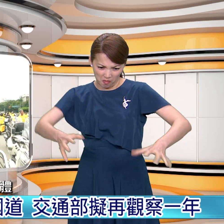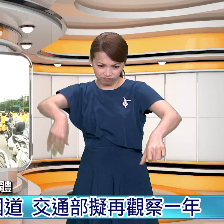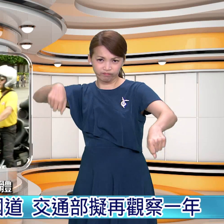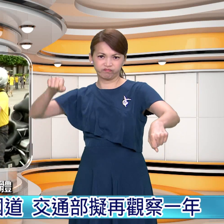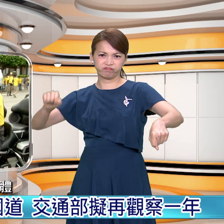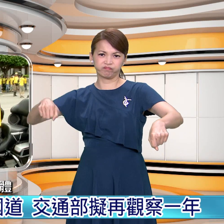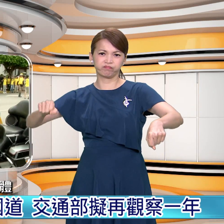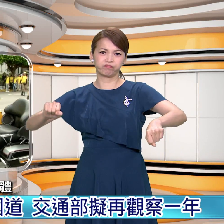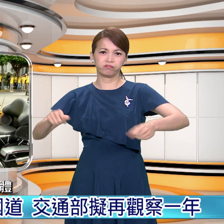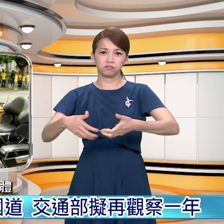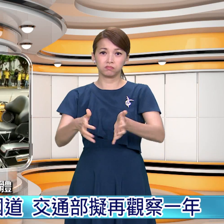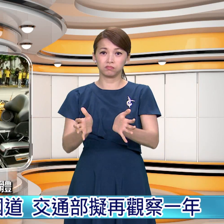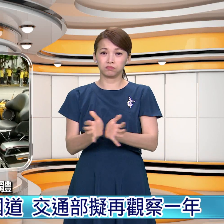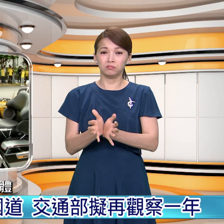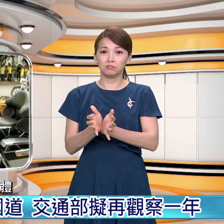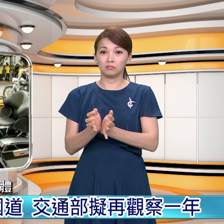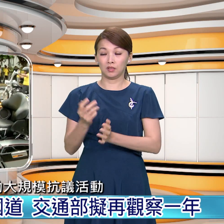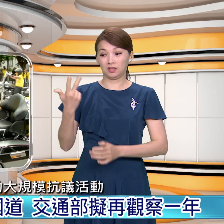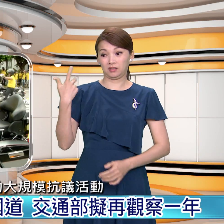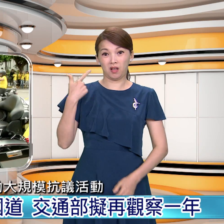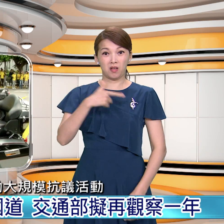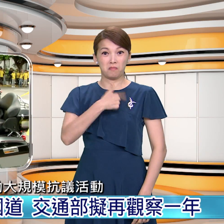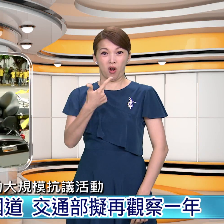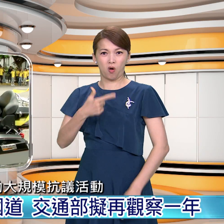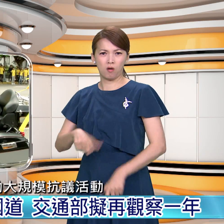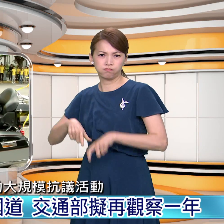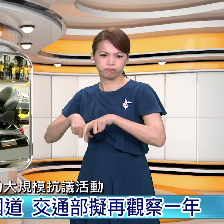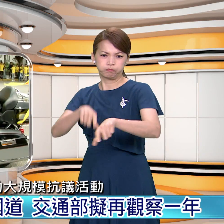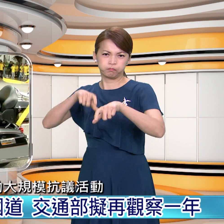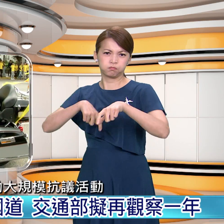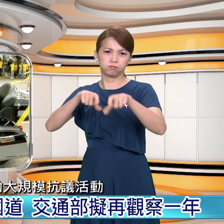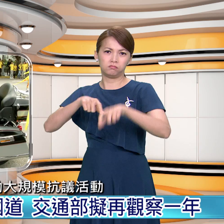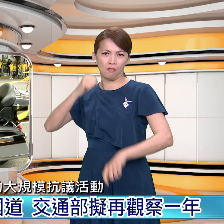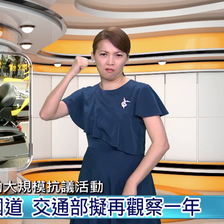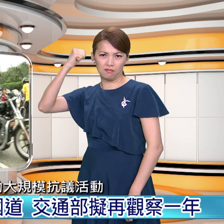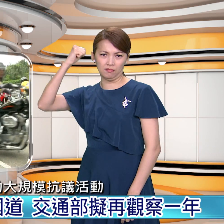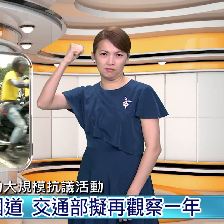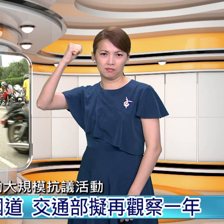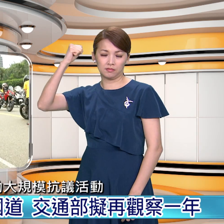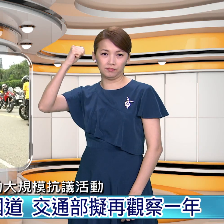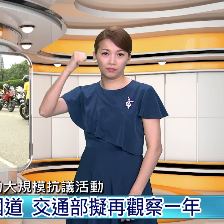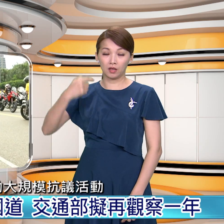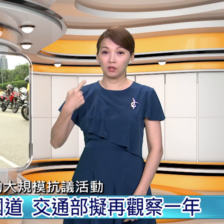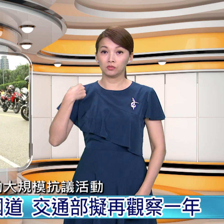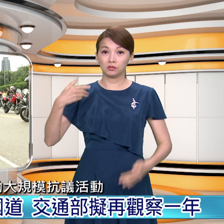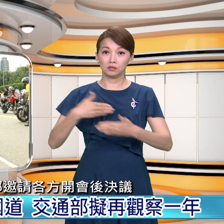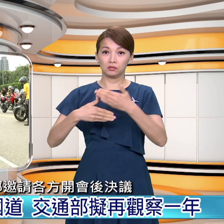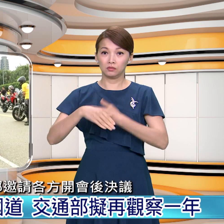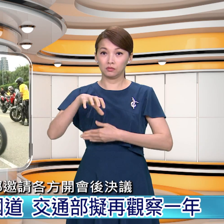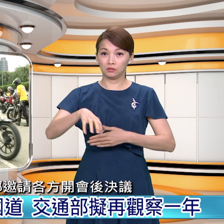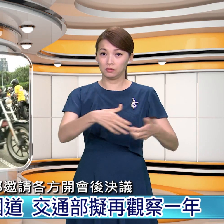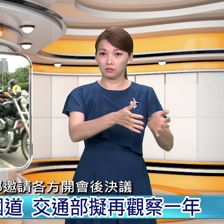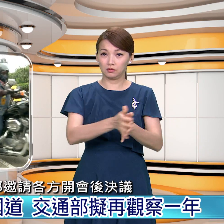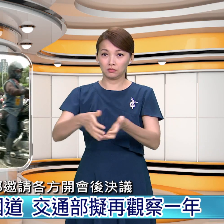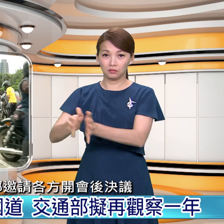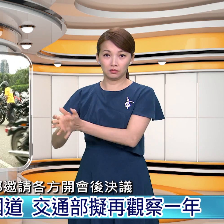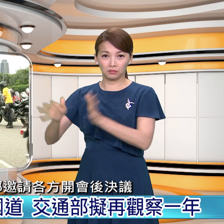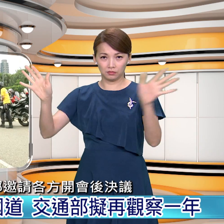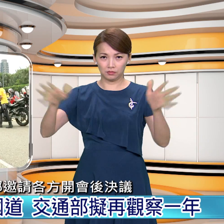大型重型机车团体上周六发动了大规模的抗议活动。昨天，交通